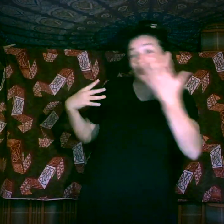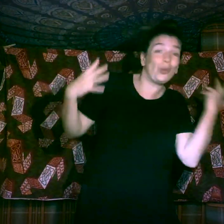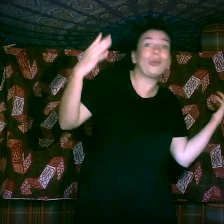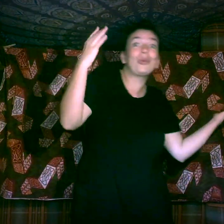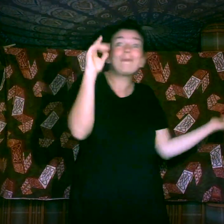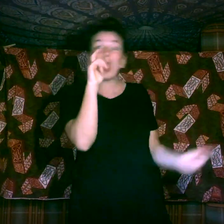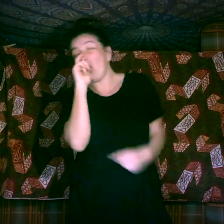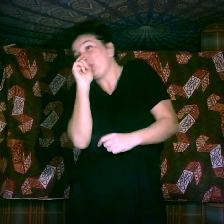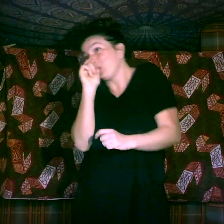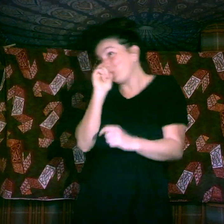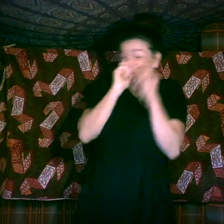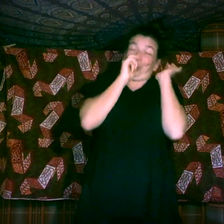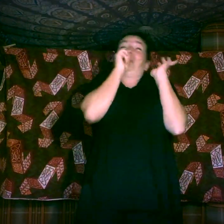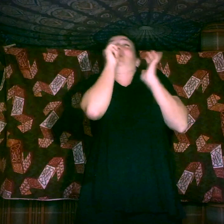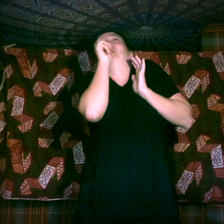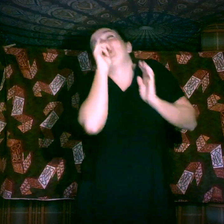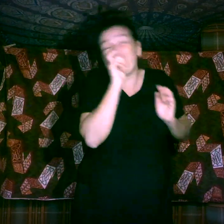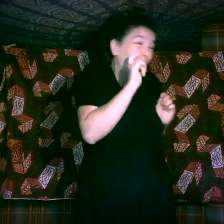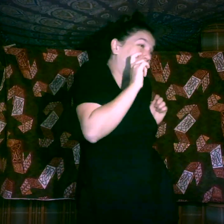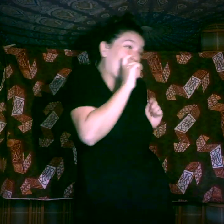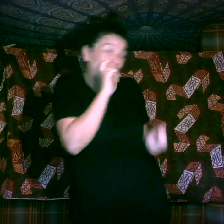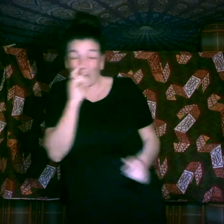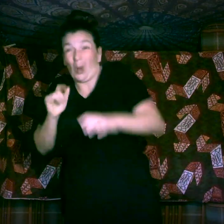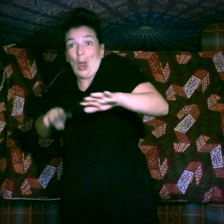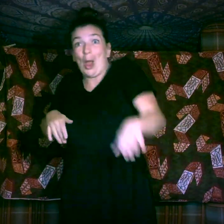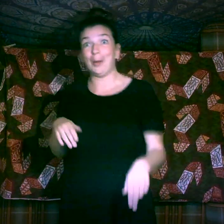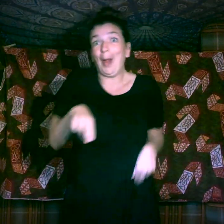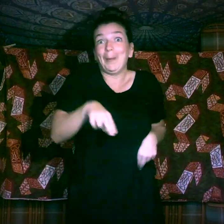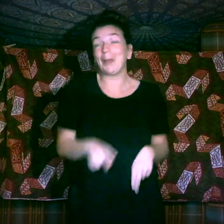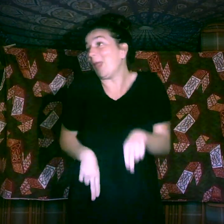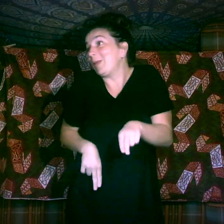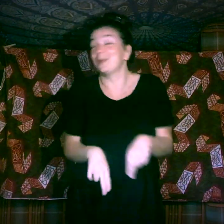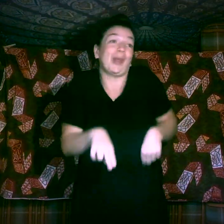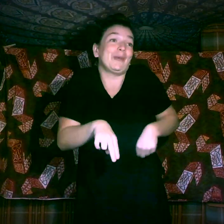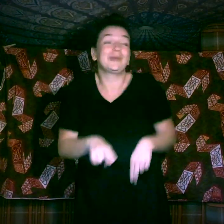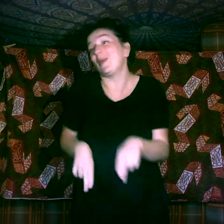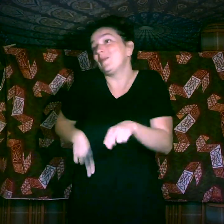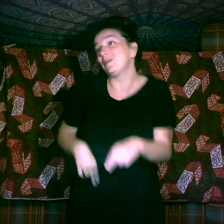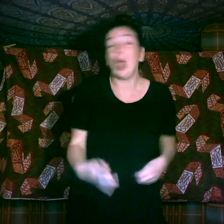Flou, flou, flou, flou, flou, flou, flou.